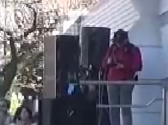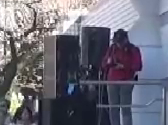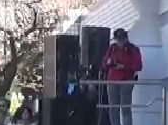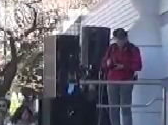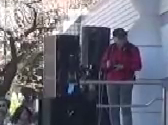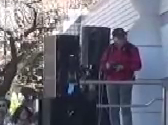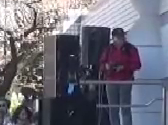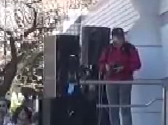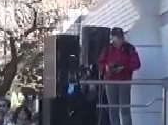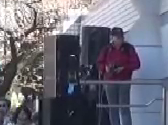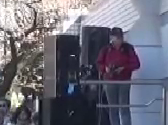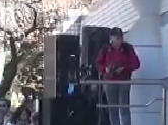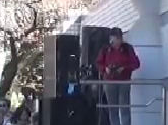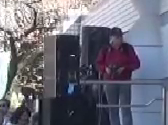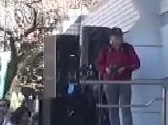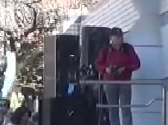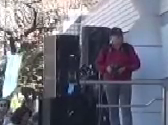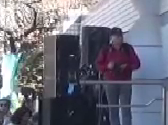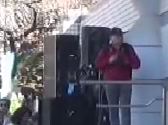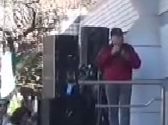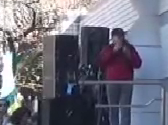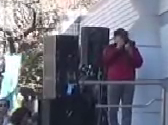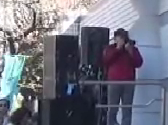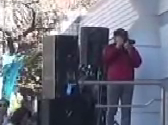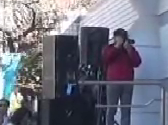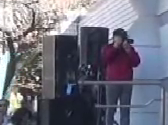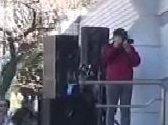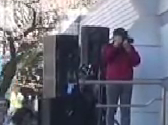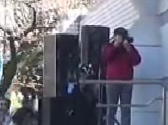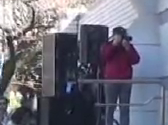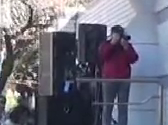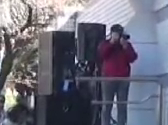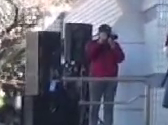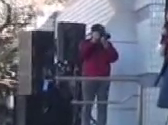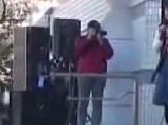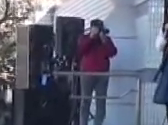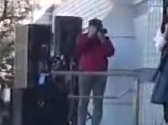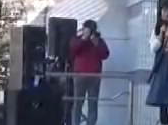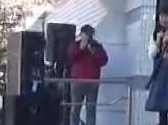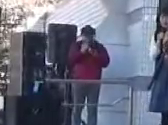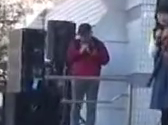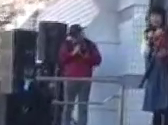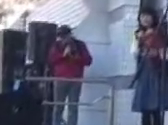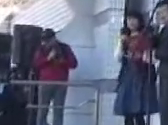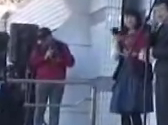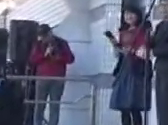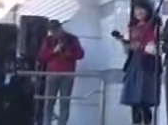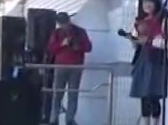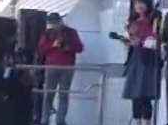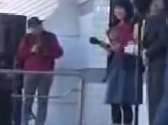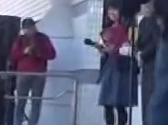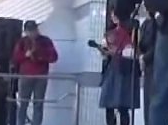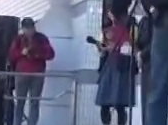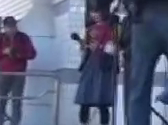、福島原発国訴団フリーライターの人見弥生さんです。お願いします